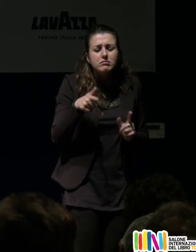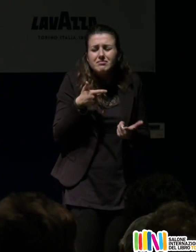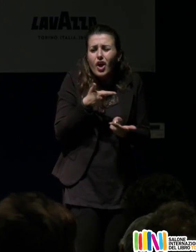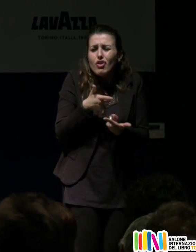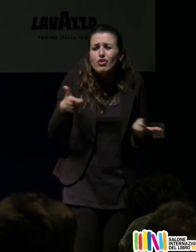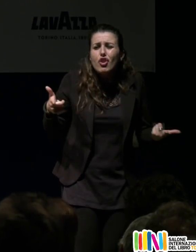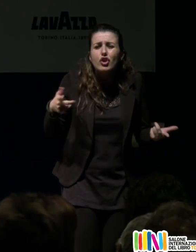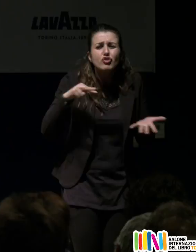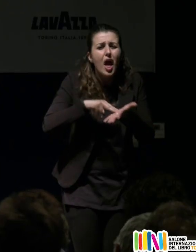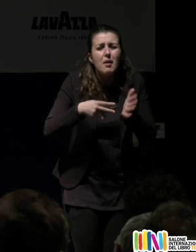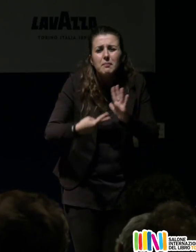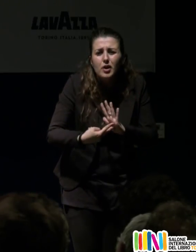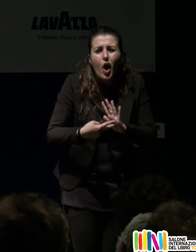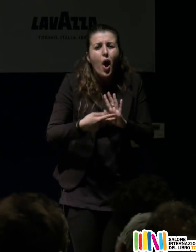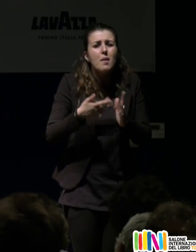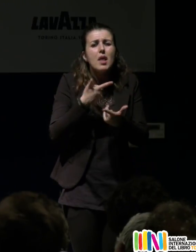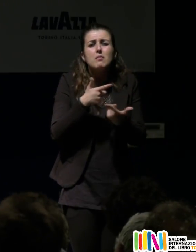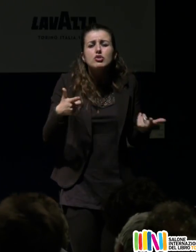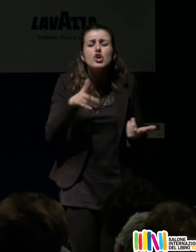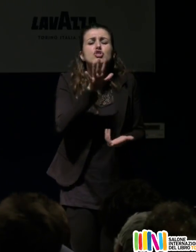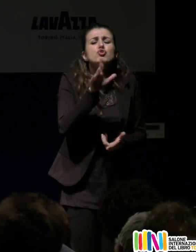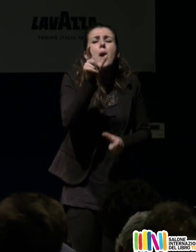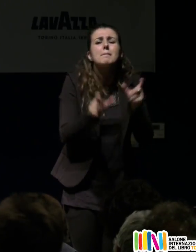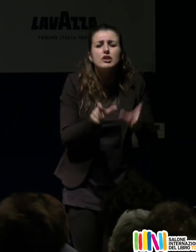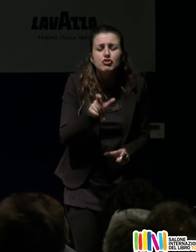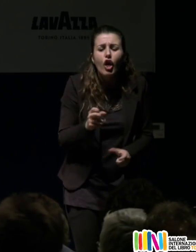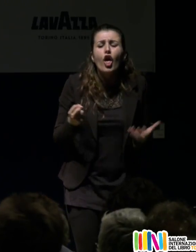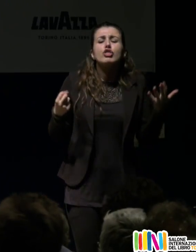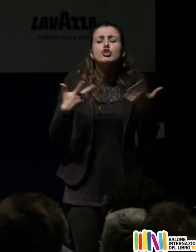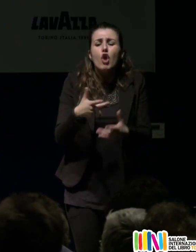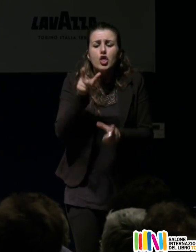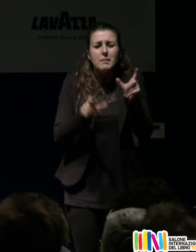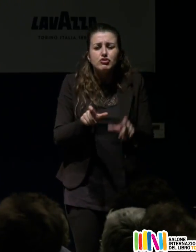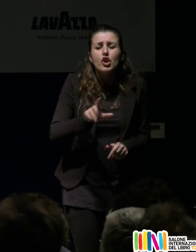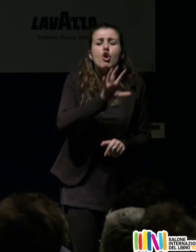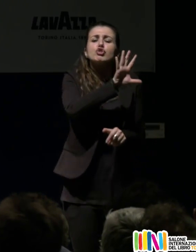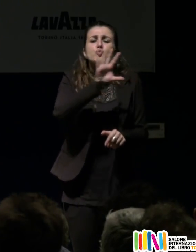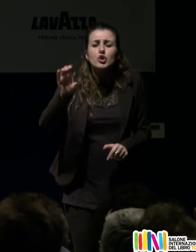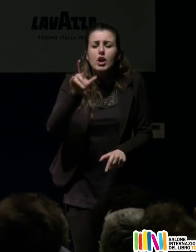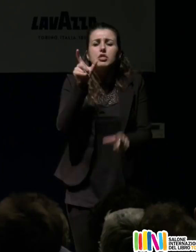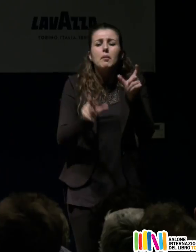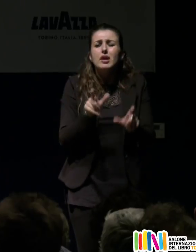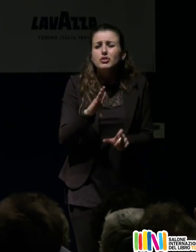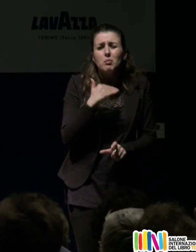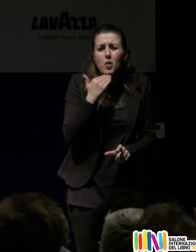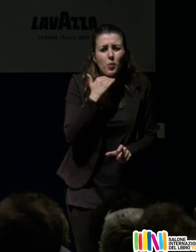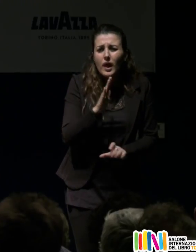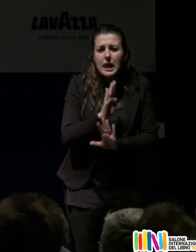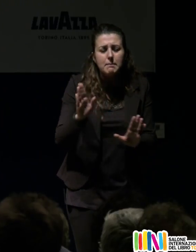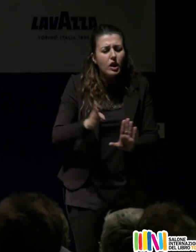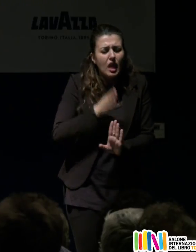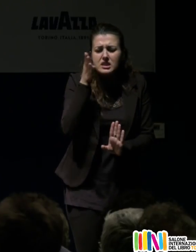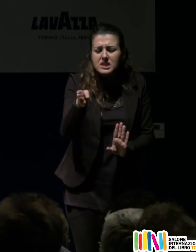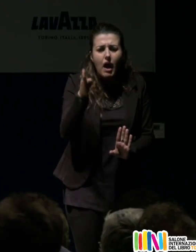ma con problema su ci sono cinque persone ci sono diciotto persone ci sono 500 persone non importa si va